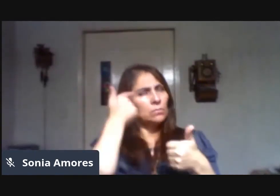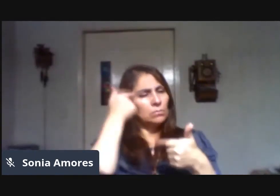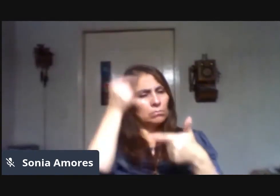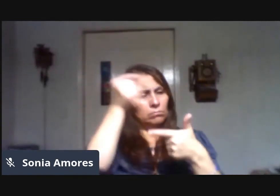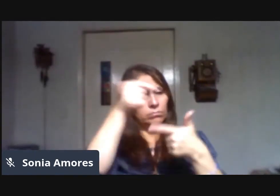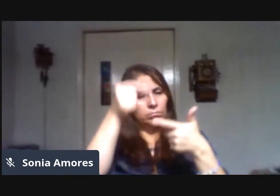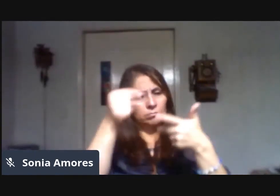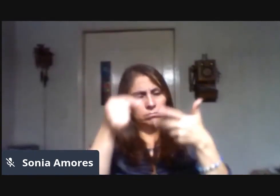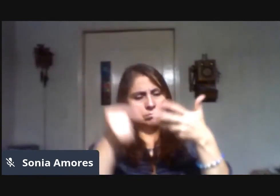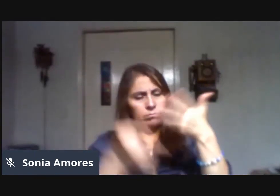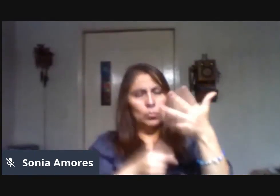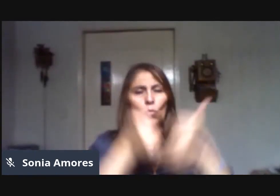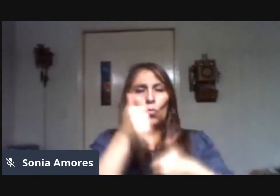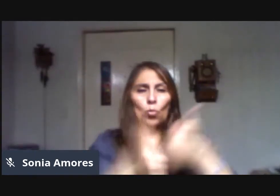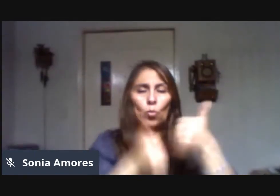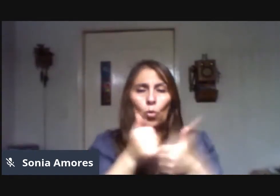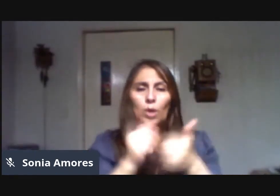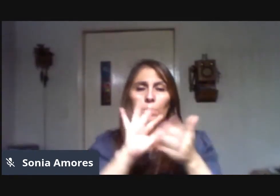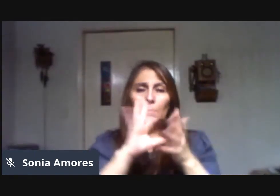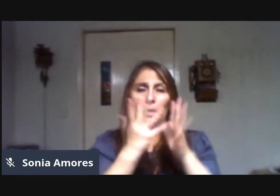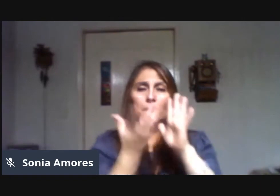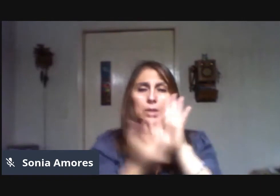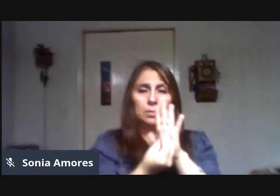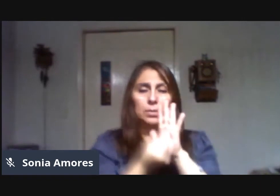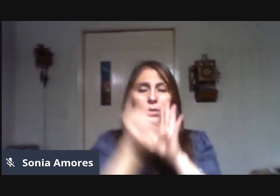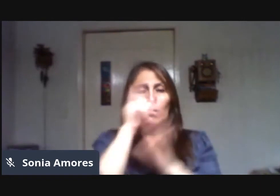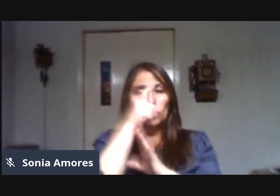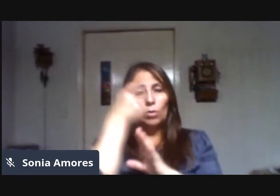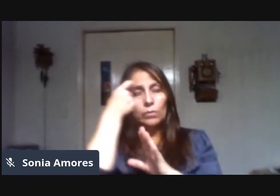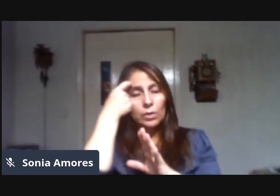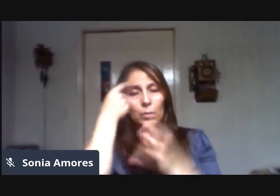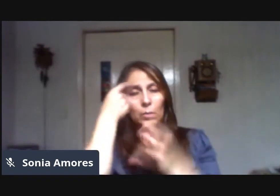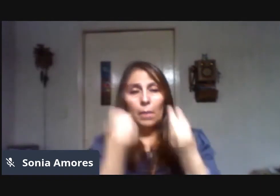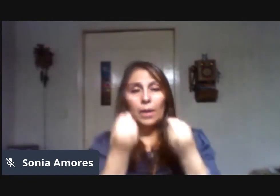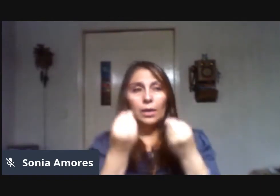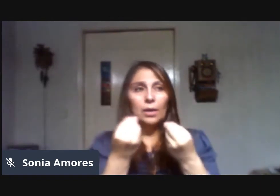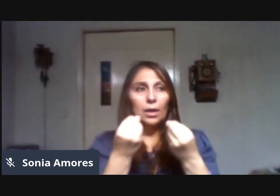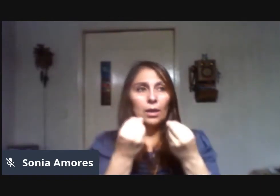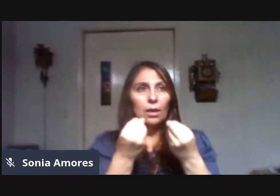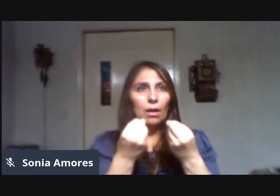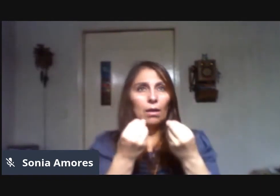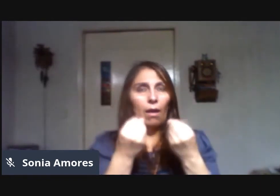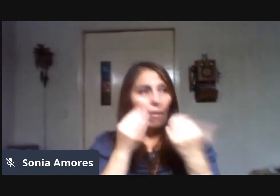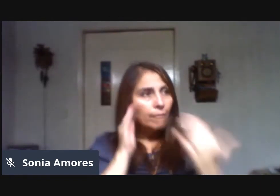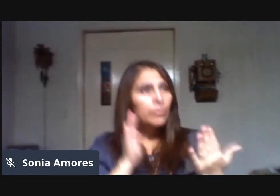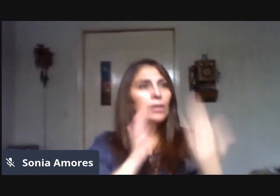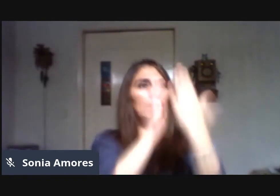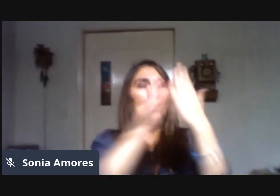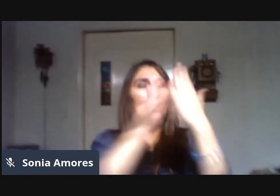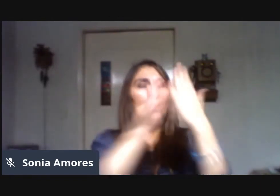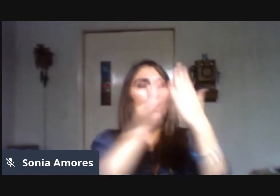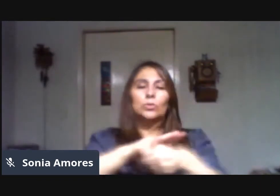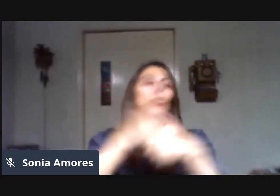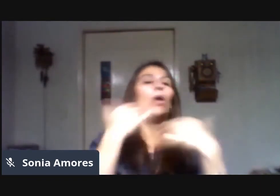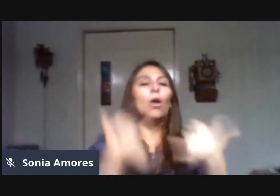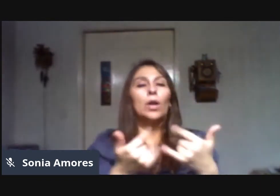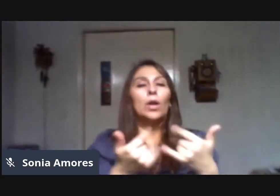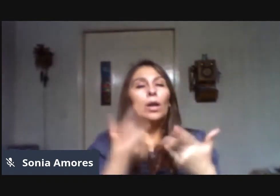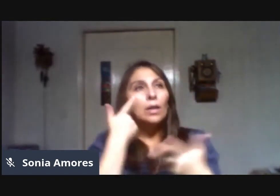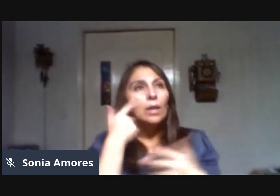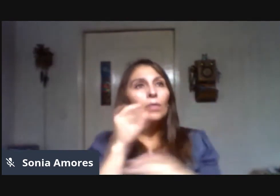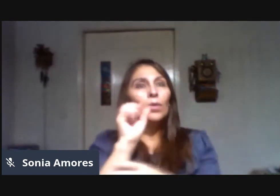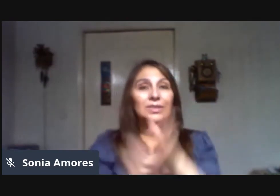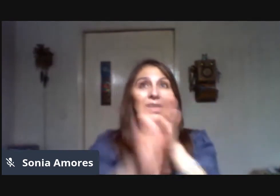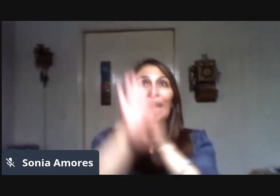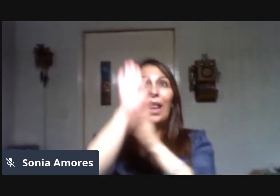de paradigmas de un gobierno para enfrentar estos tiempos que estén orientados al crecimiento, a la desglobalización,